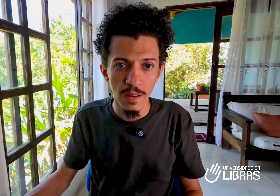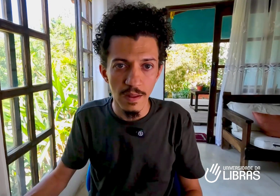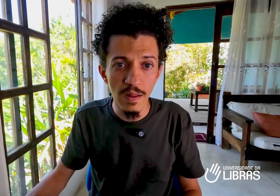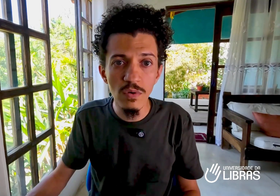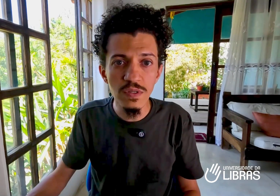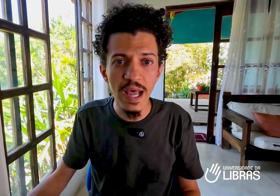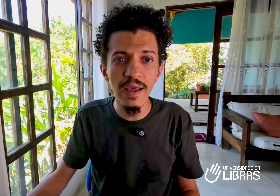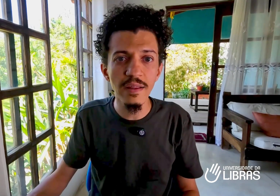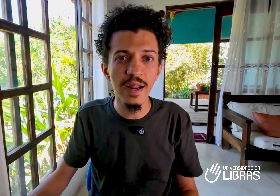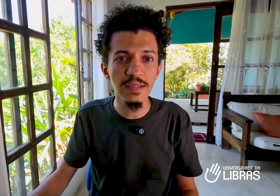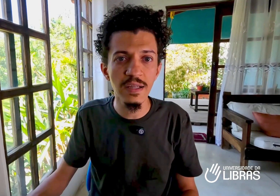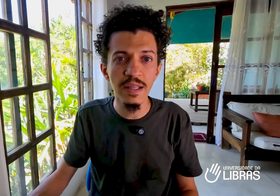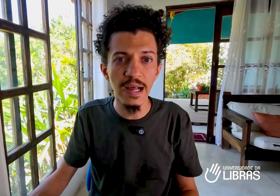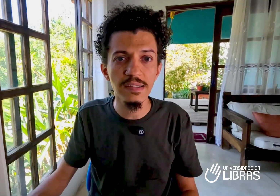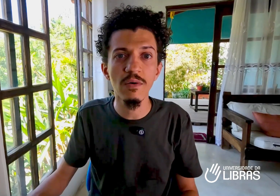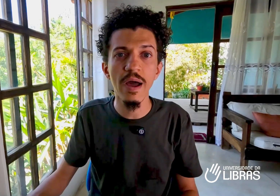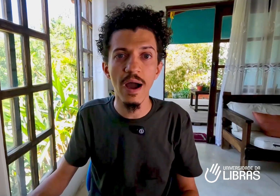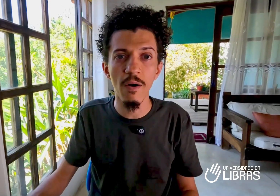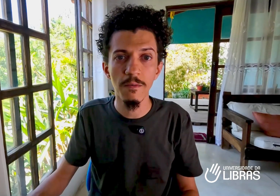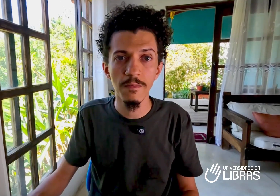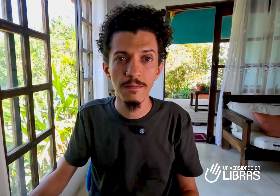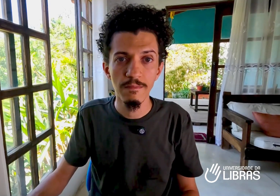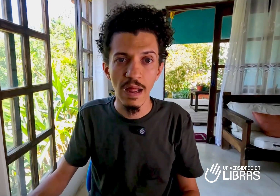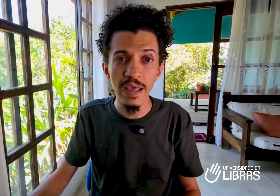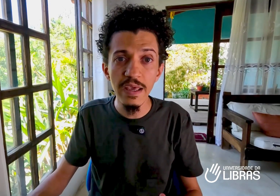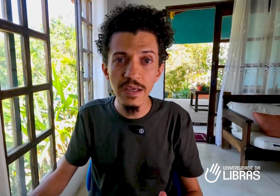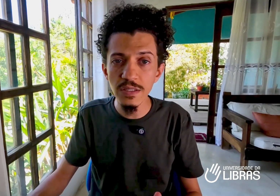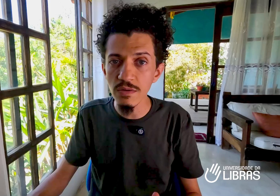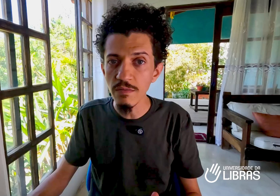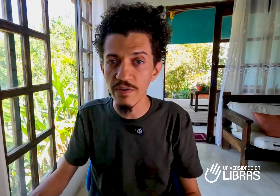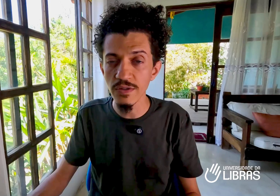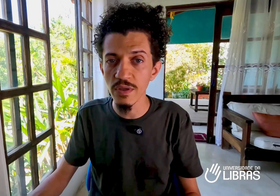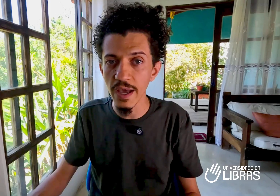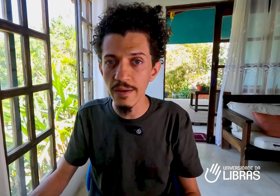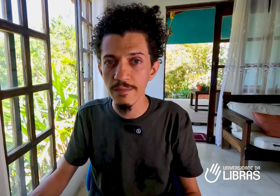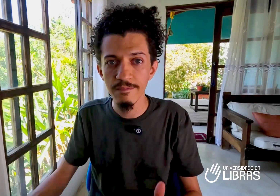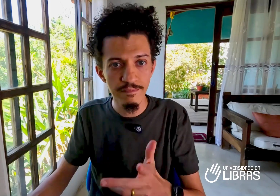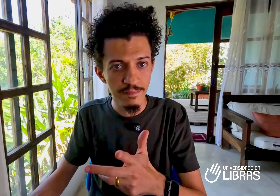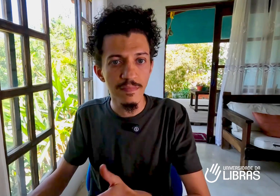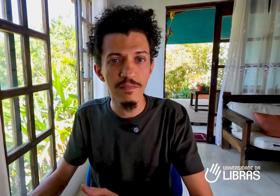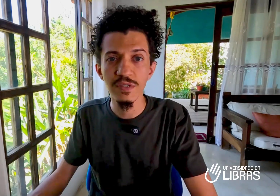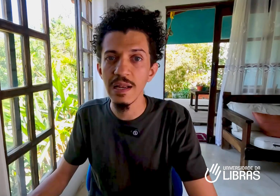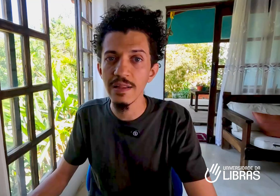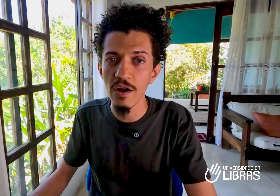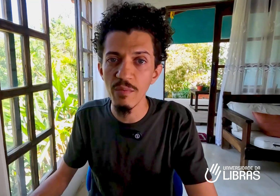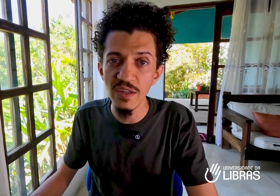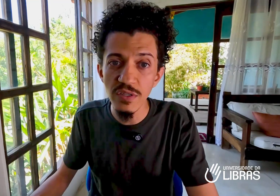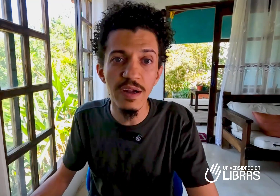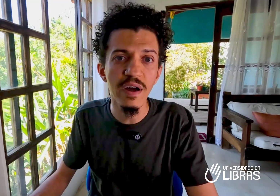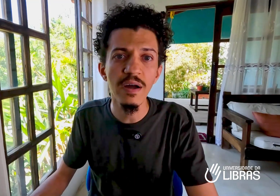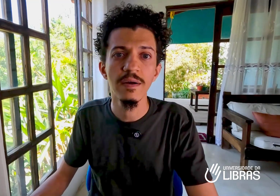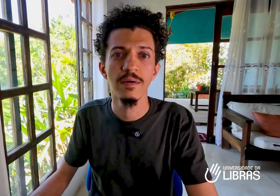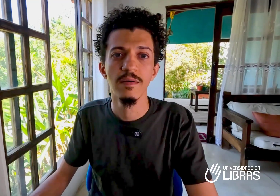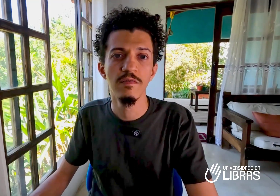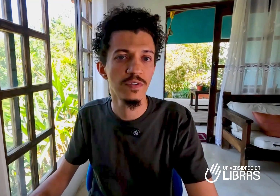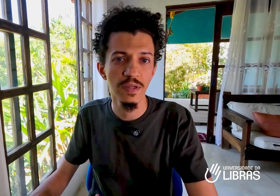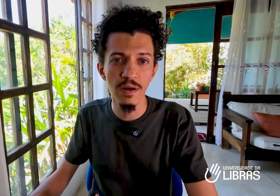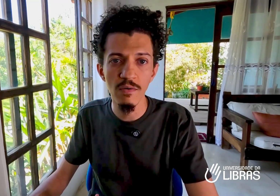Não conseguem ter essa interação real. E isso faz o quê? Você literalmente travar. Você não